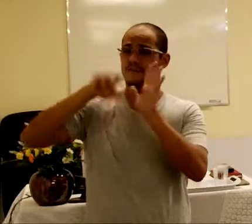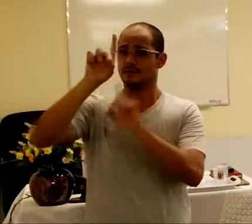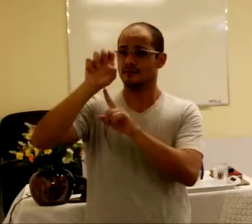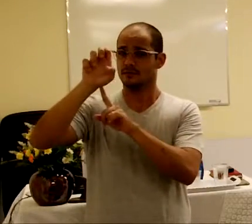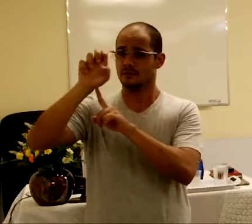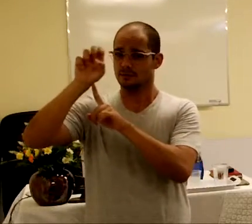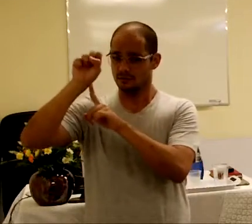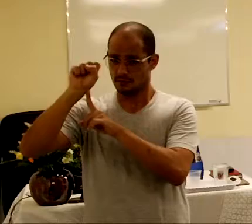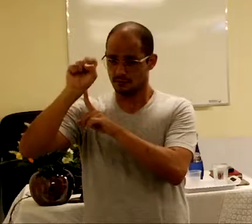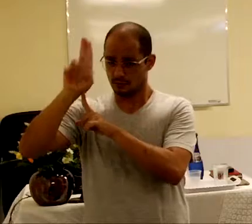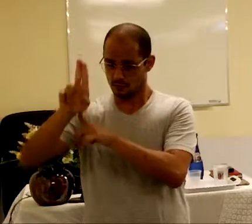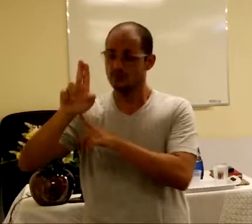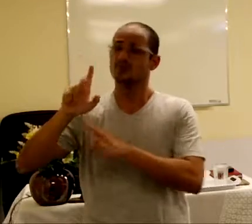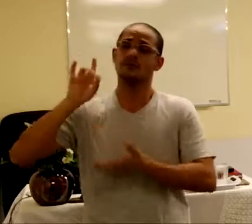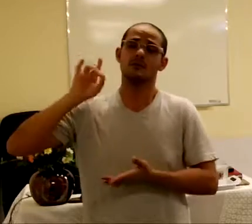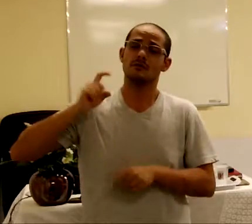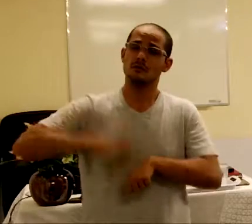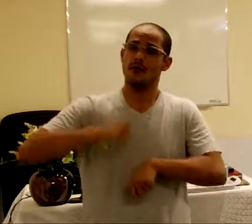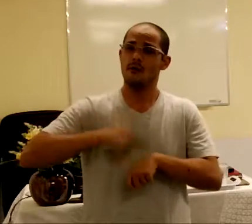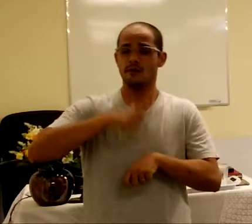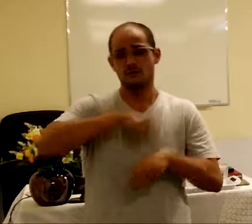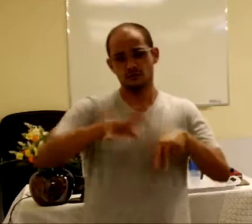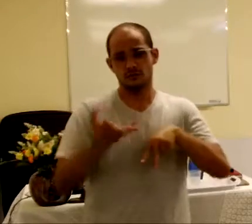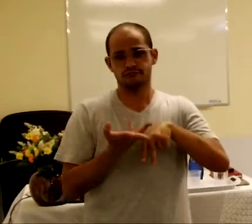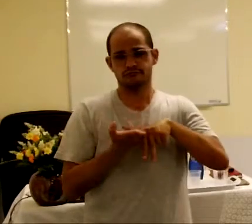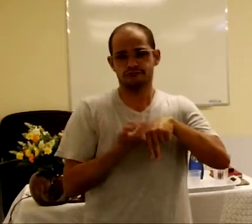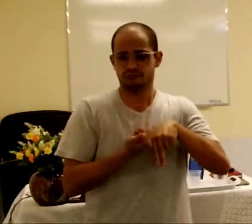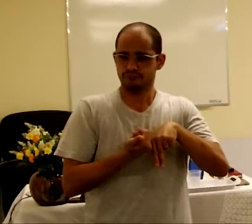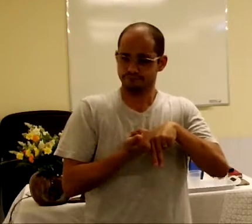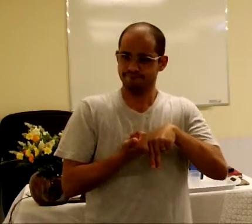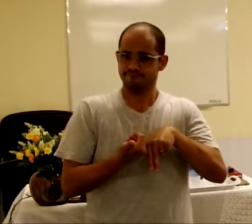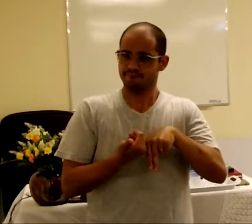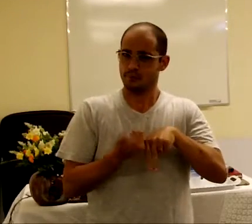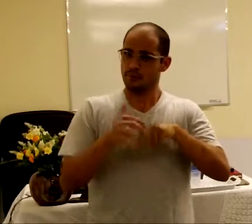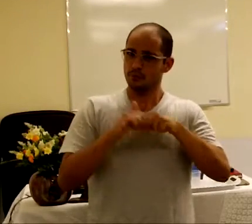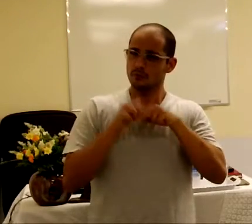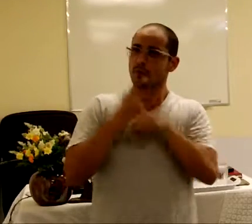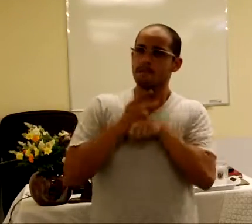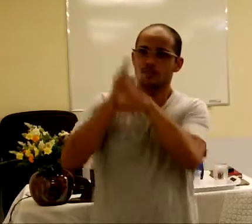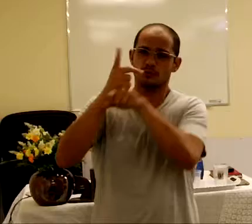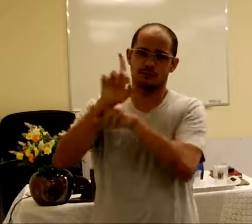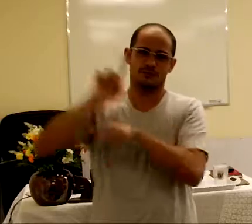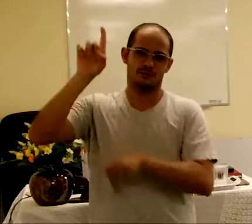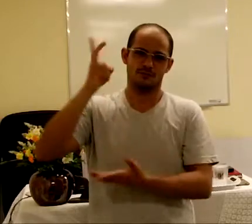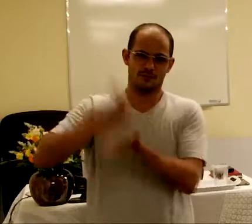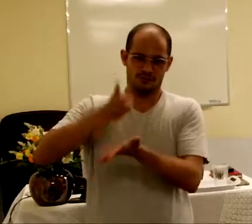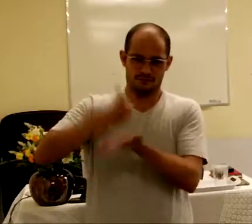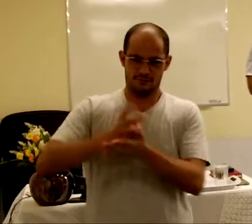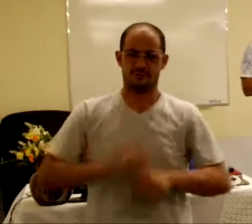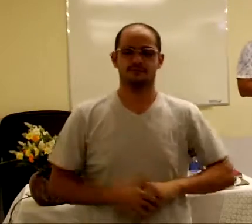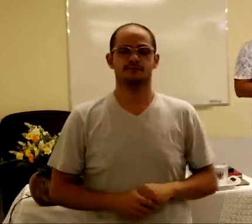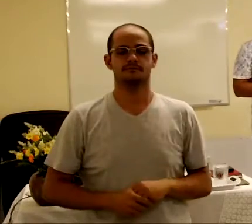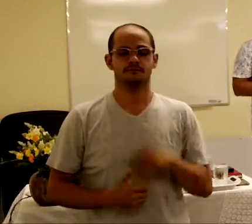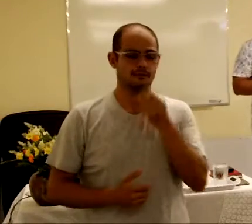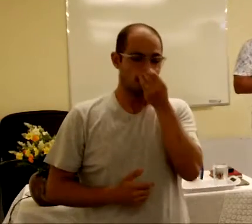doutrina espírita. Então, portanto, ainda estamos em busca de Deus. Mas uma notícia boa é que, apesar de se não